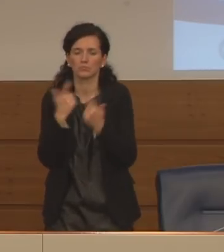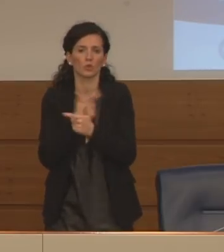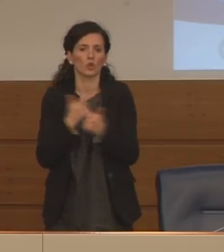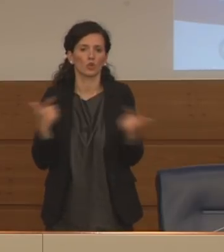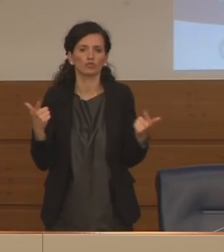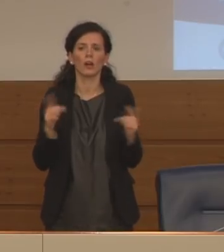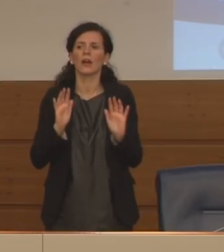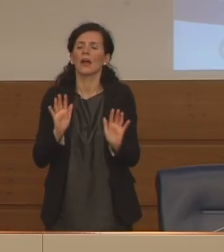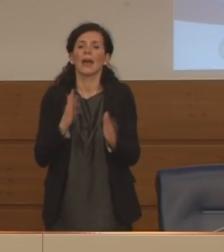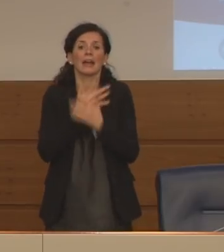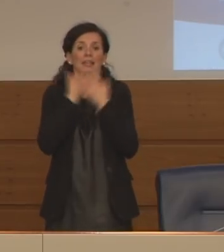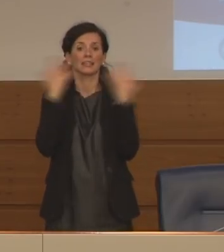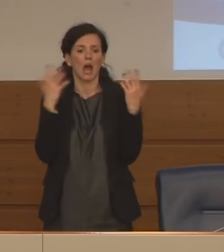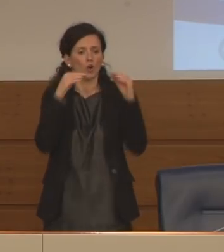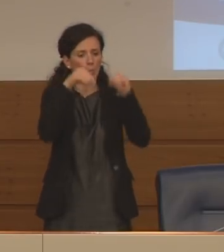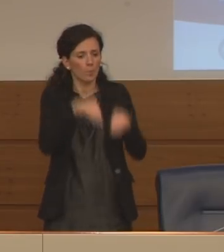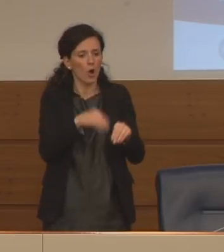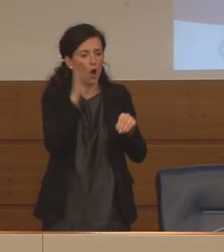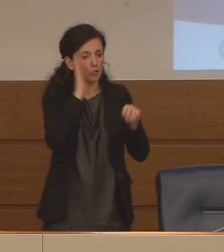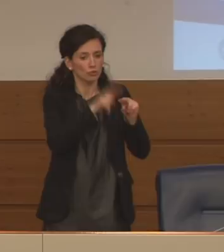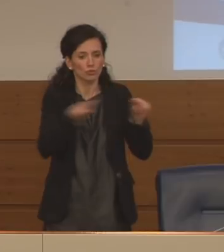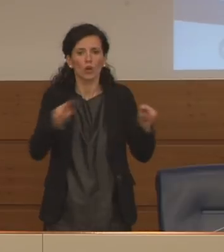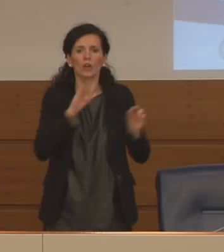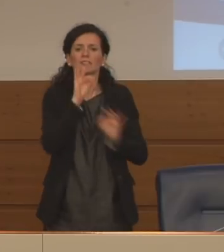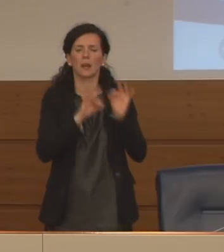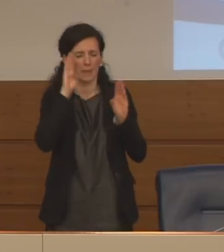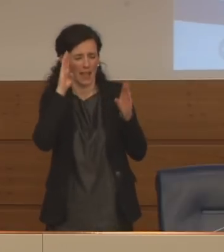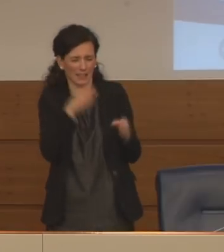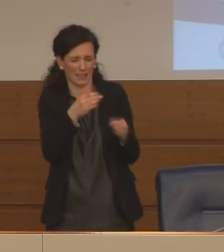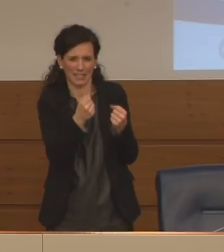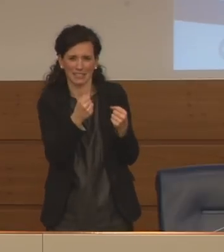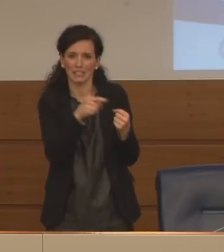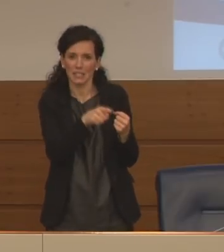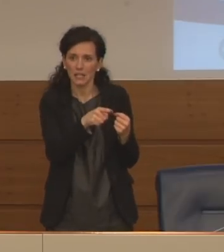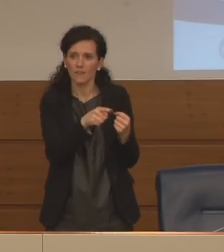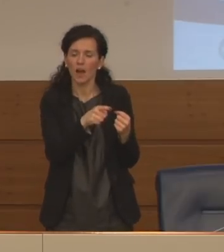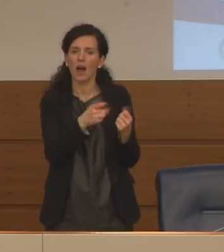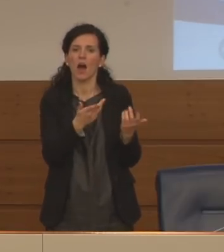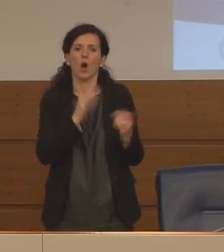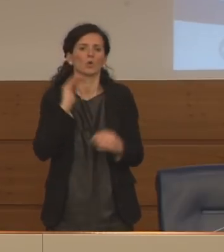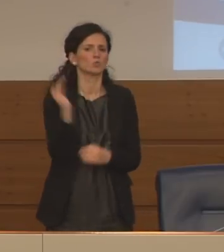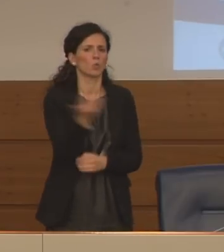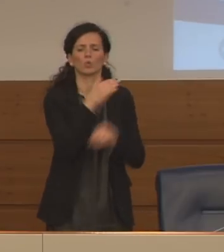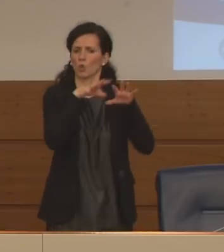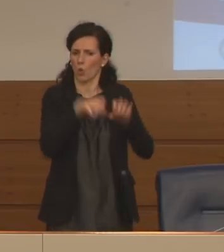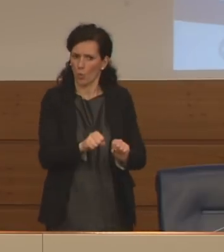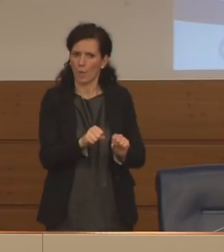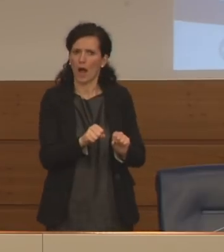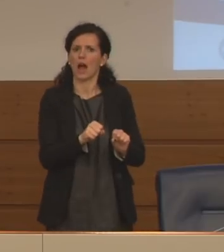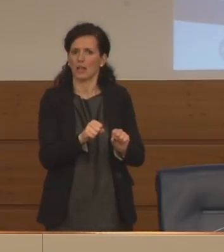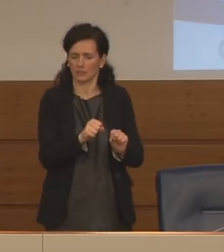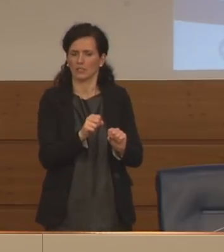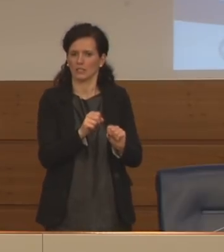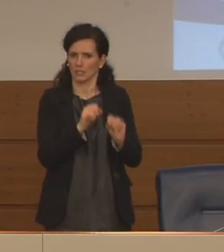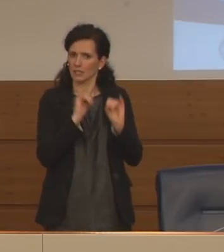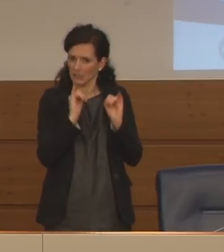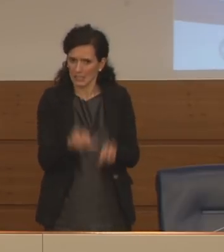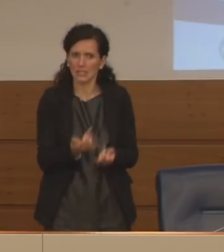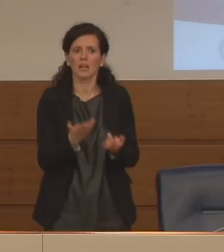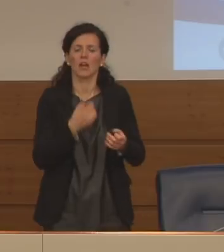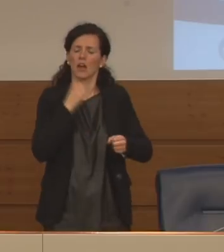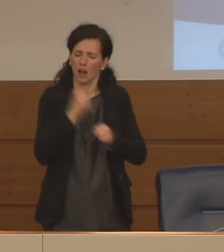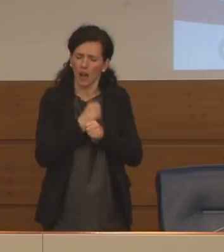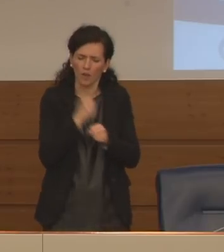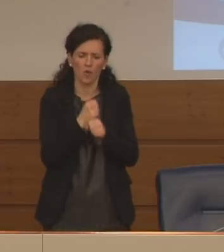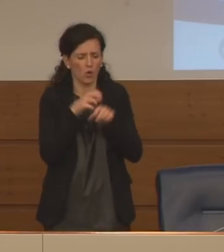i posti di terapia intensiva intensiva siano tutti quanti occupati e si lavori in modo